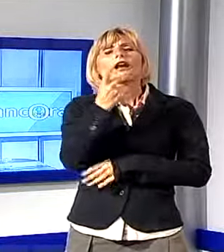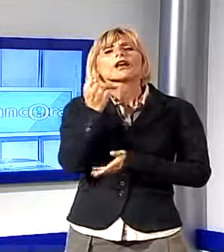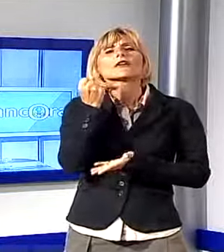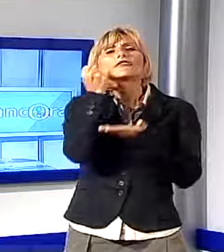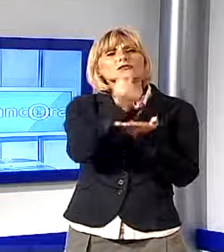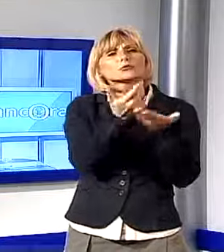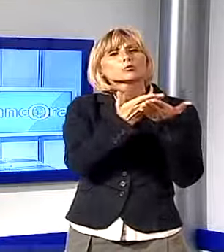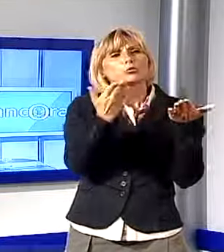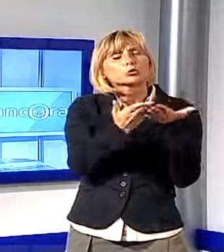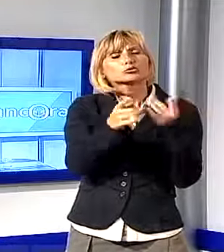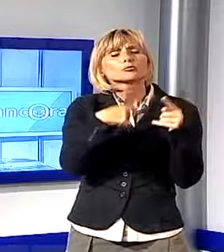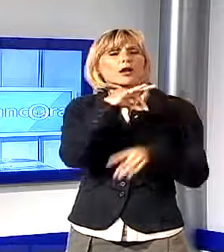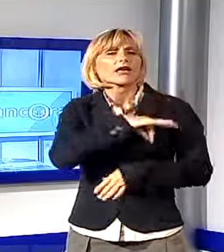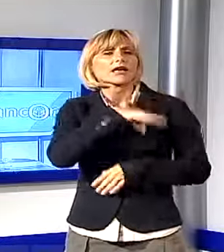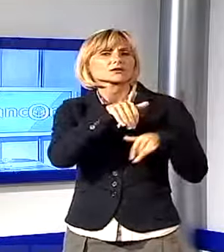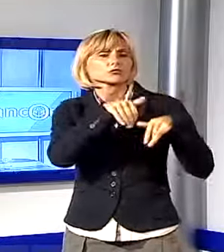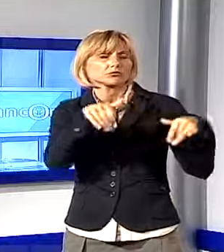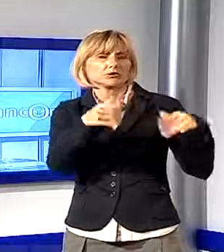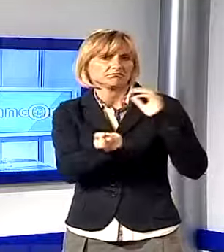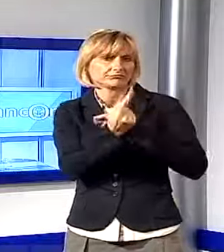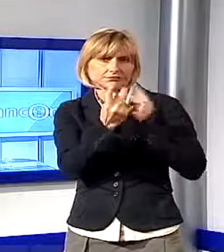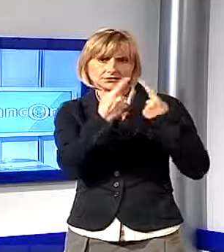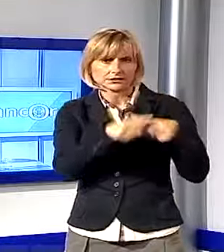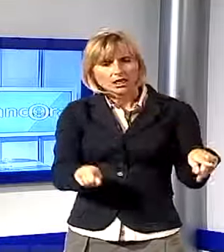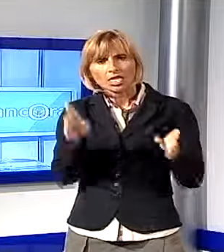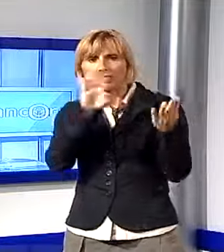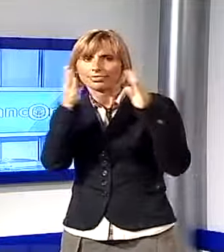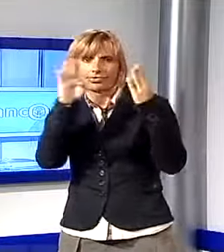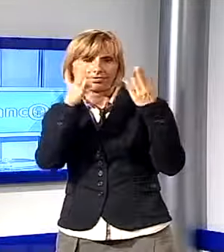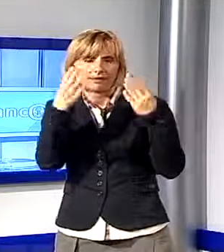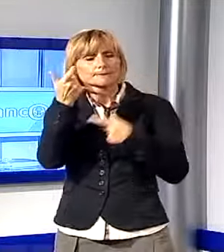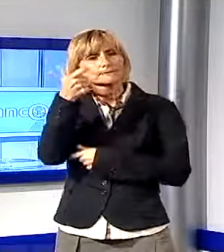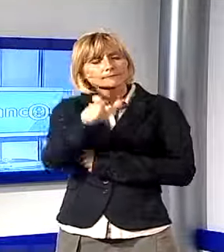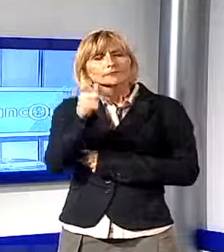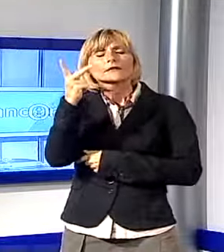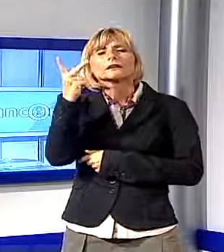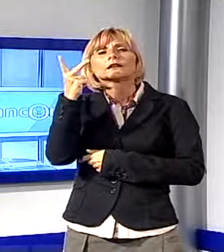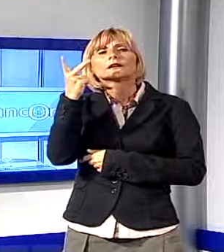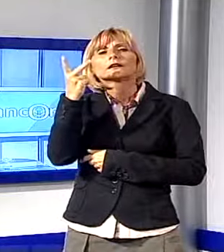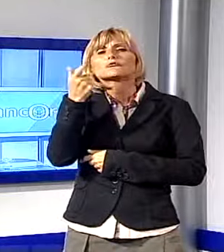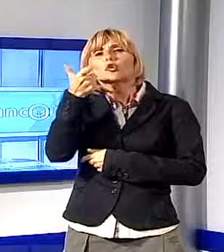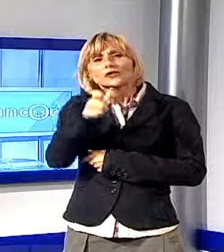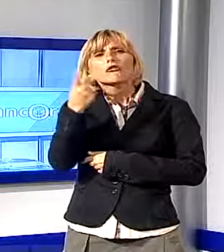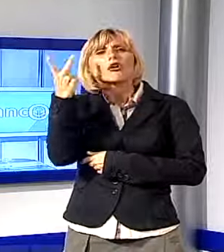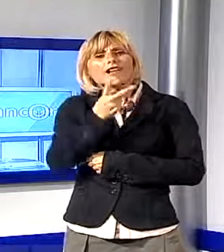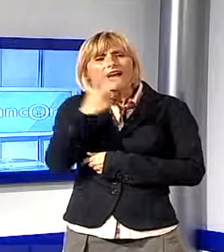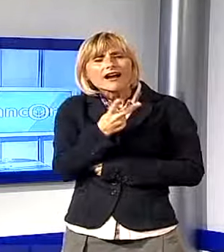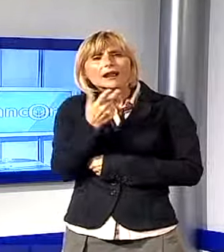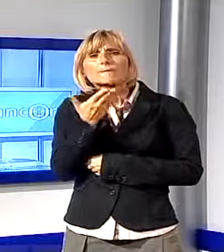gli incassi nei musei, ma anche strabica perché non vede la ragione reale del mancato incasso dei musei, da una parte,